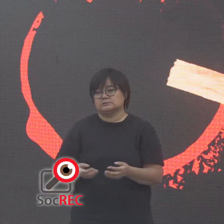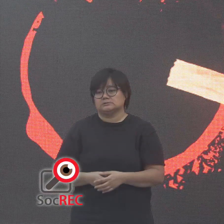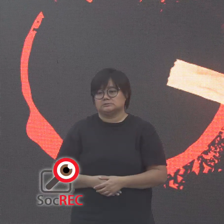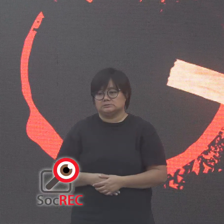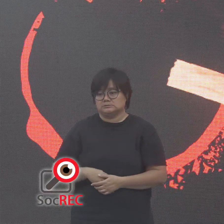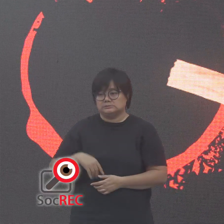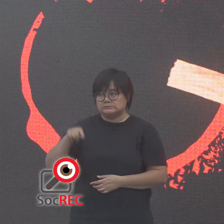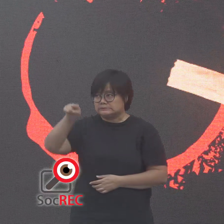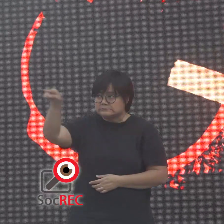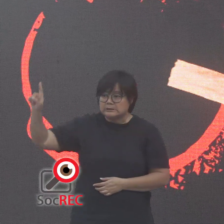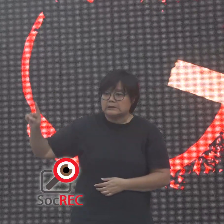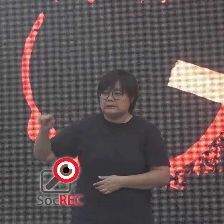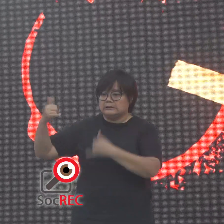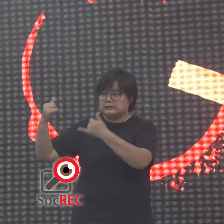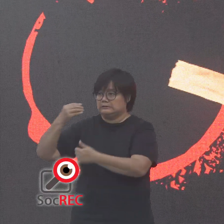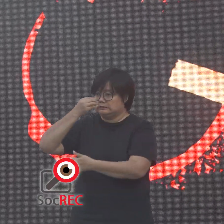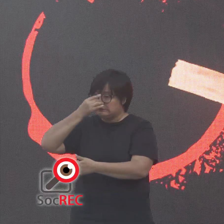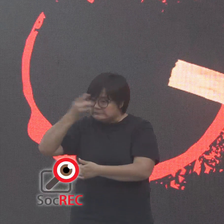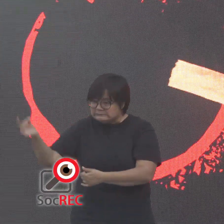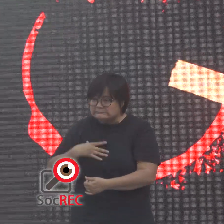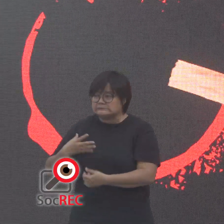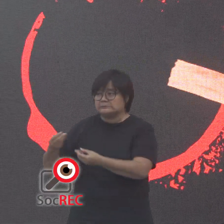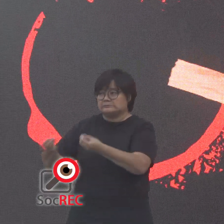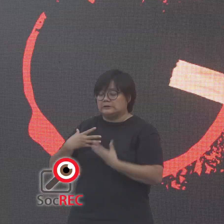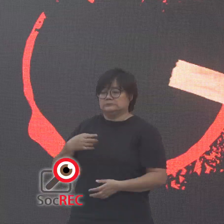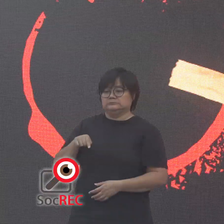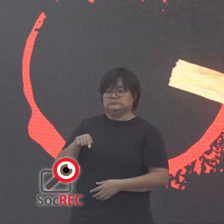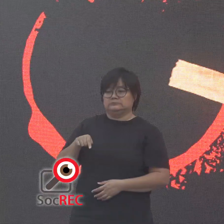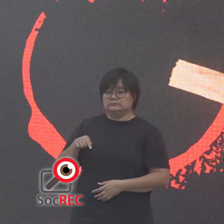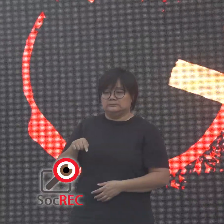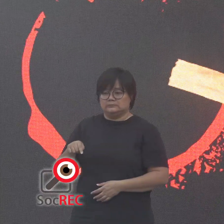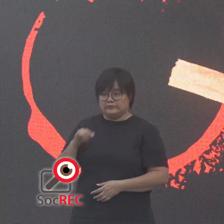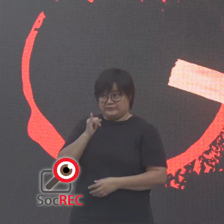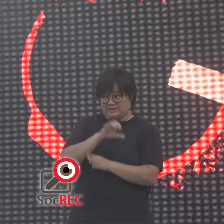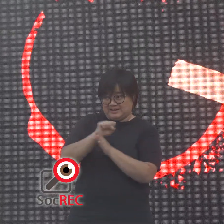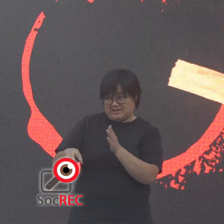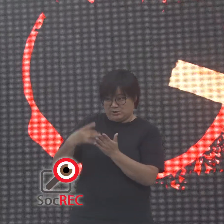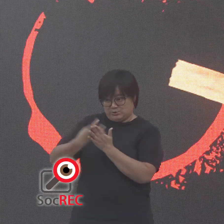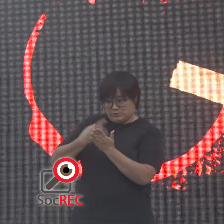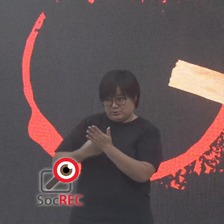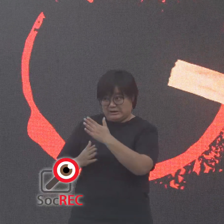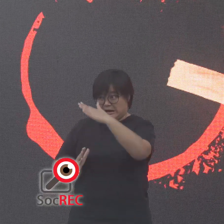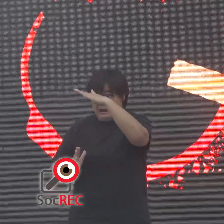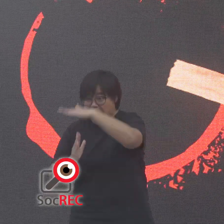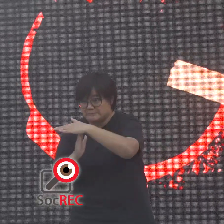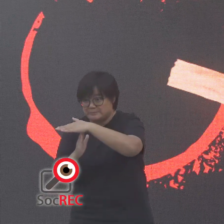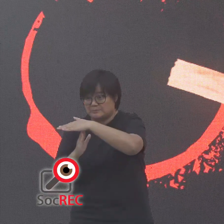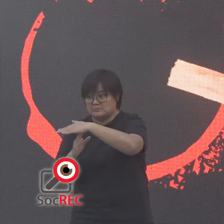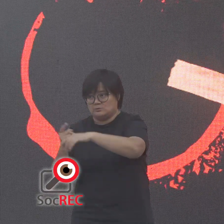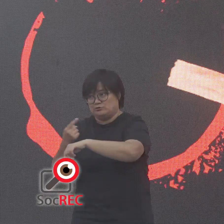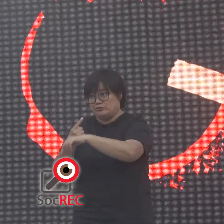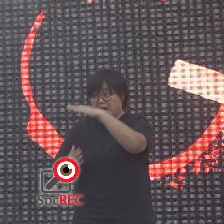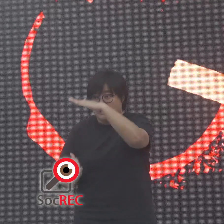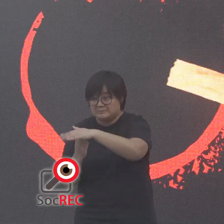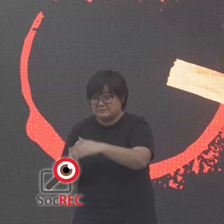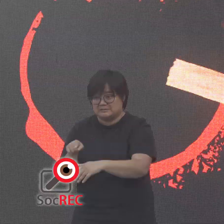東西，暫時擋住了一條送終的惡法，一刻片刻安穩的時間，區議